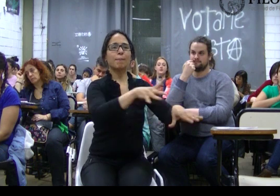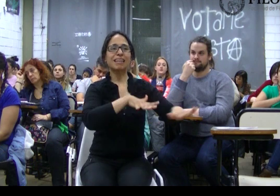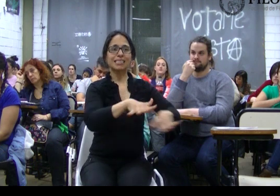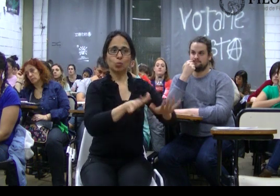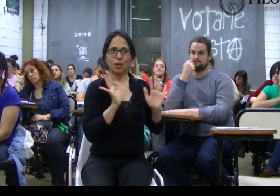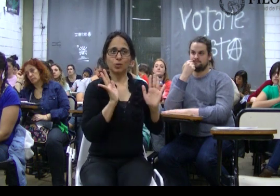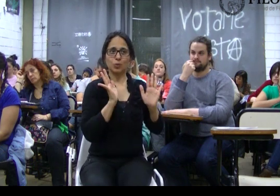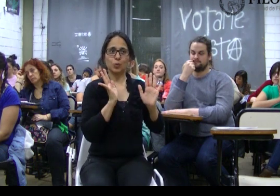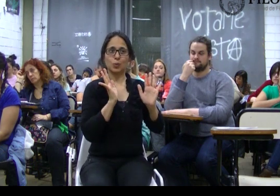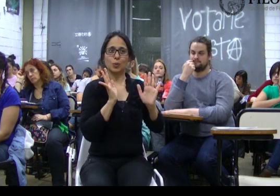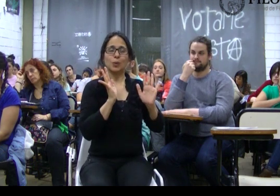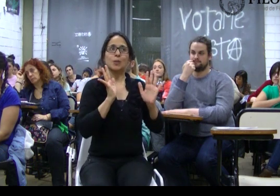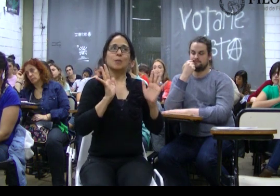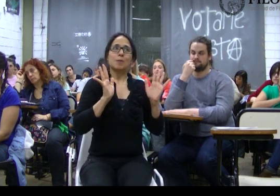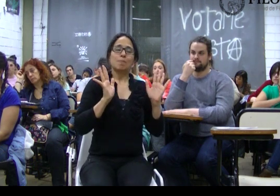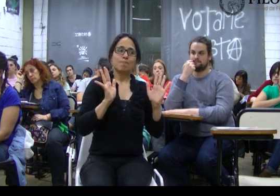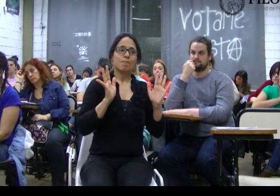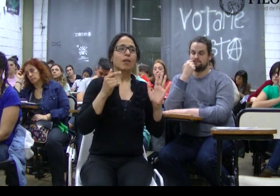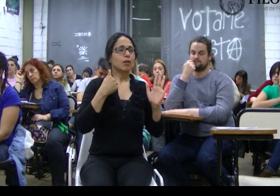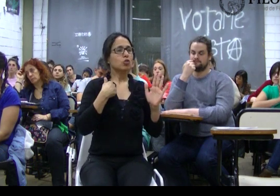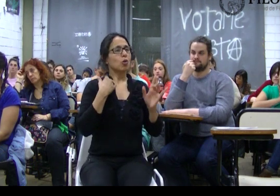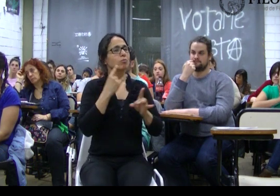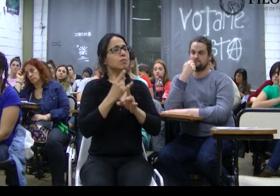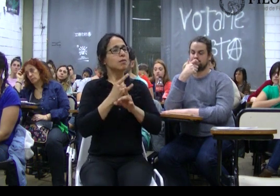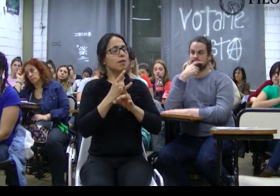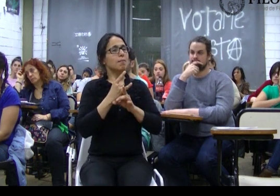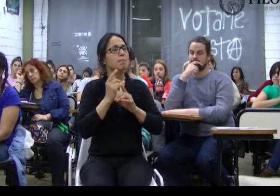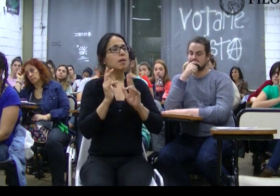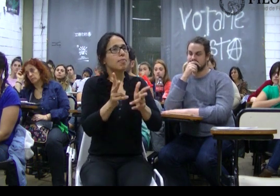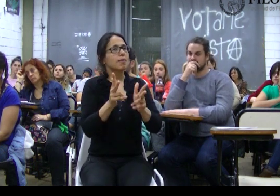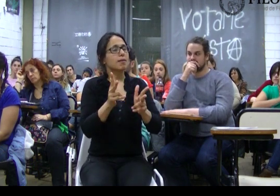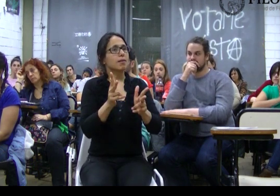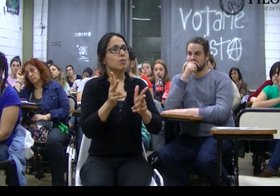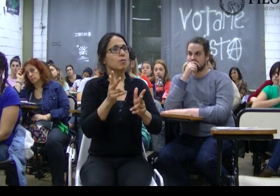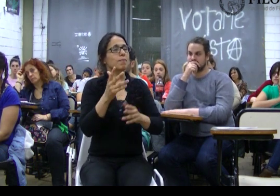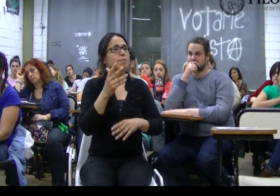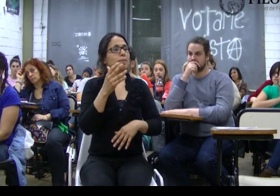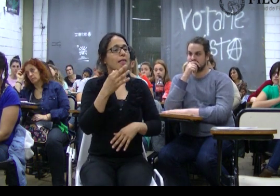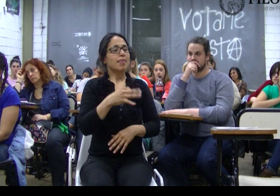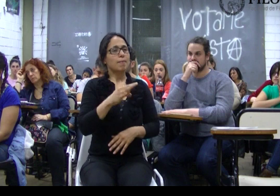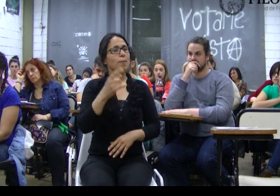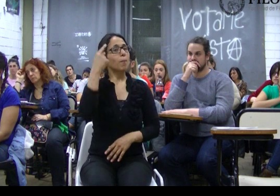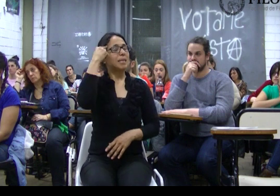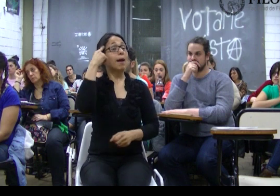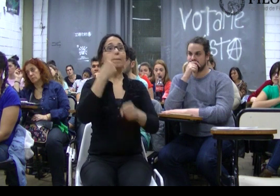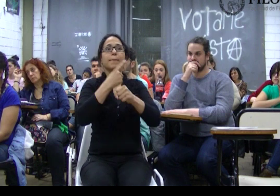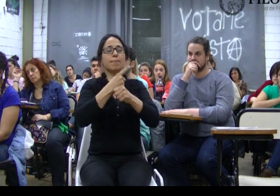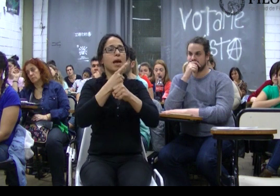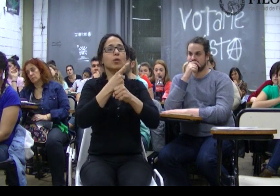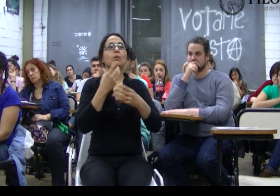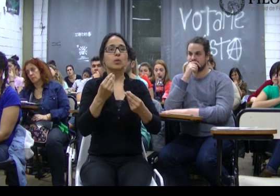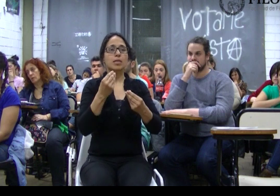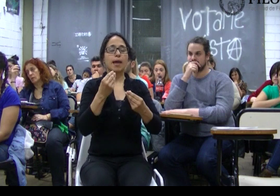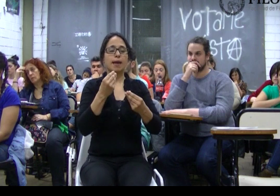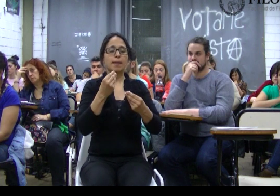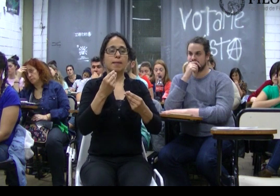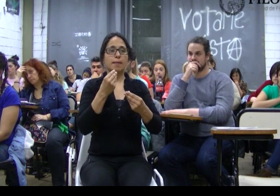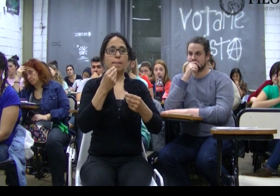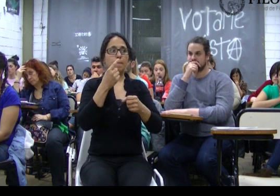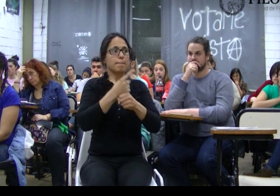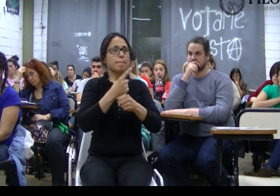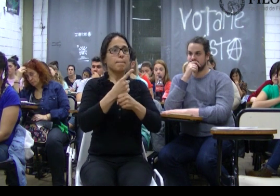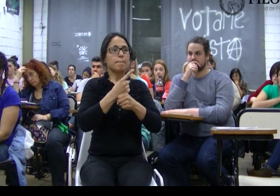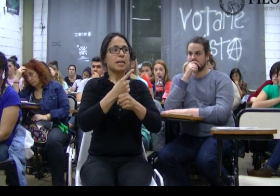Ante esa situación, yo trato de pensar en términos de, en primer lugar, tratemos de poner un parate a